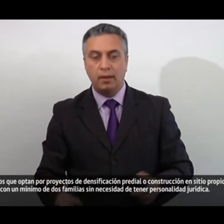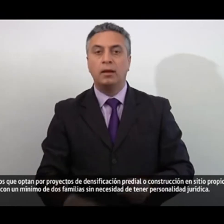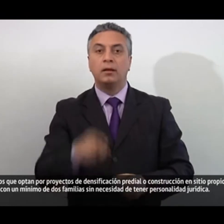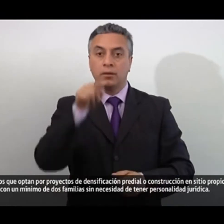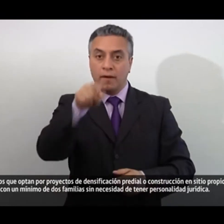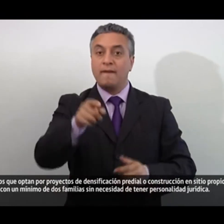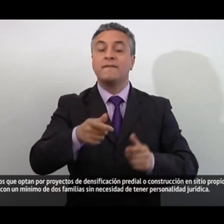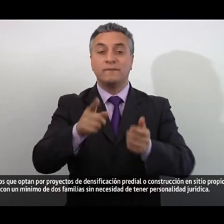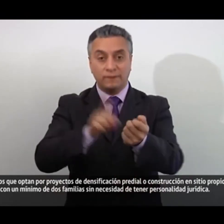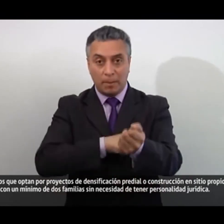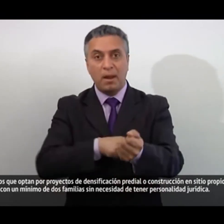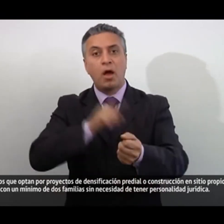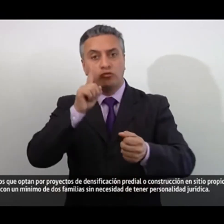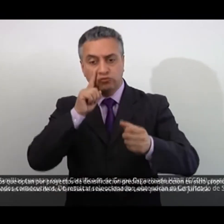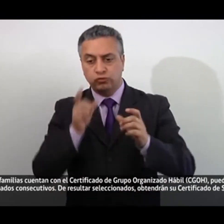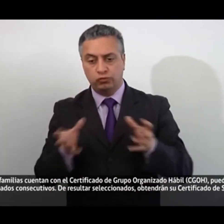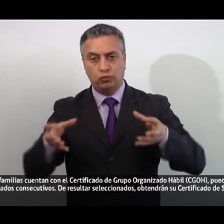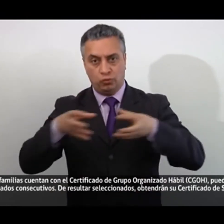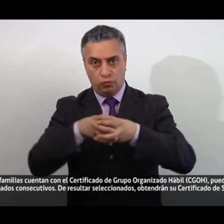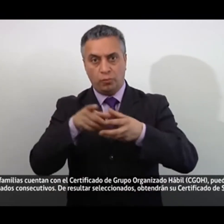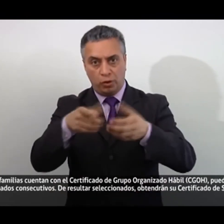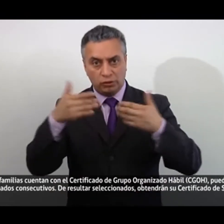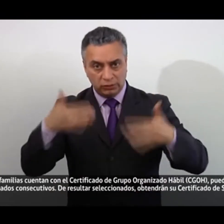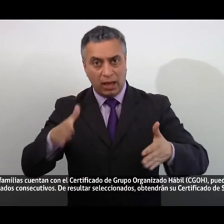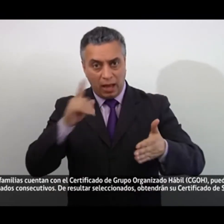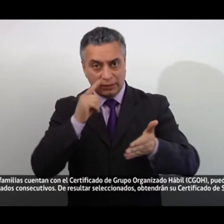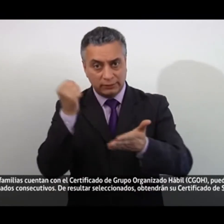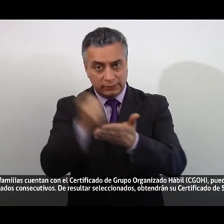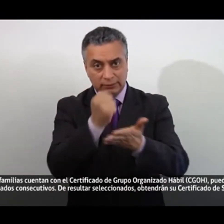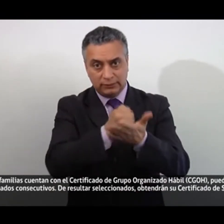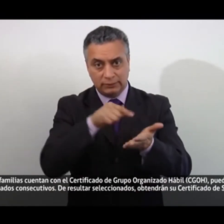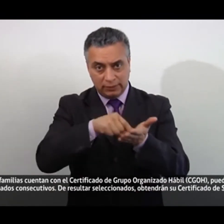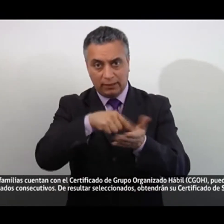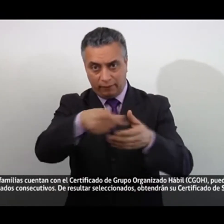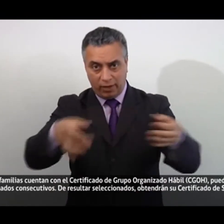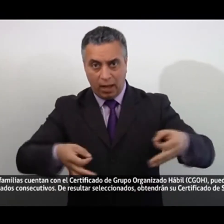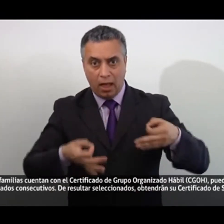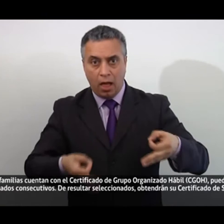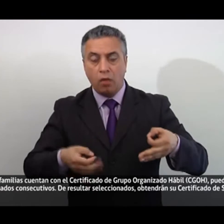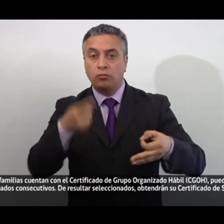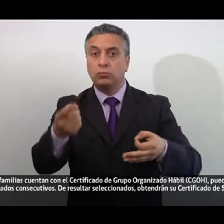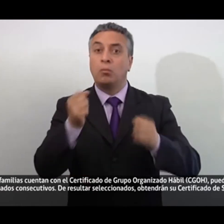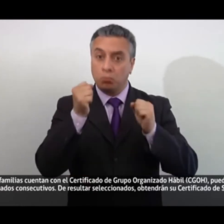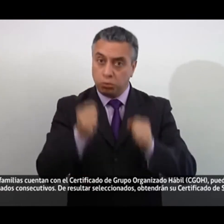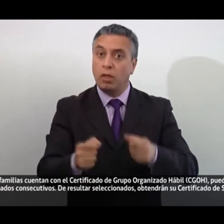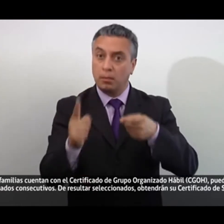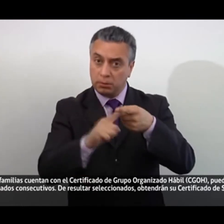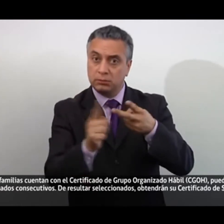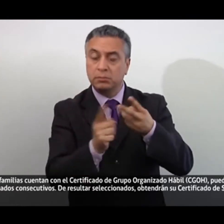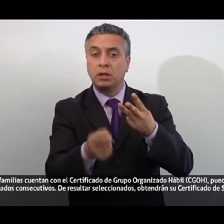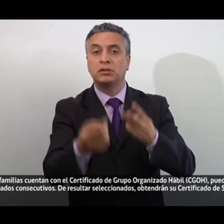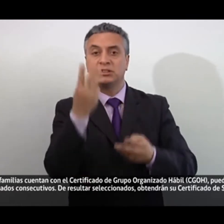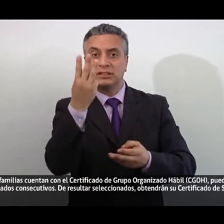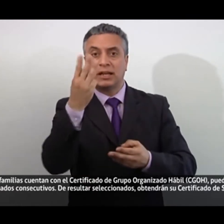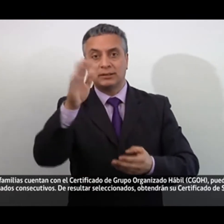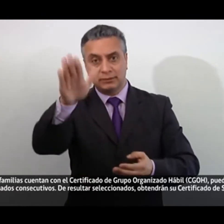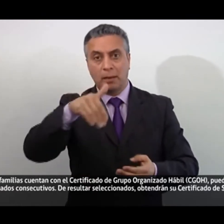personalidad jurídica. Cuando las familias cuentan con el certificado de grupo organizado hábil, pueden participar de 3 llamados